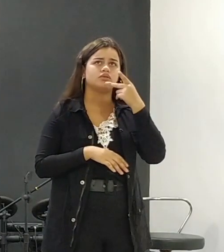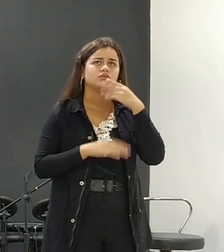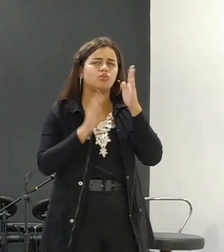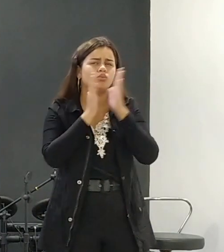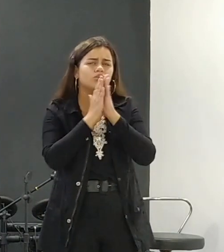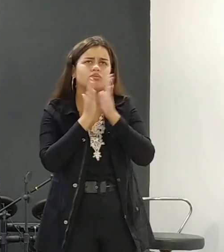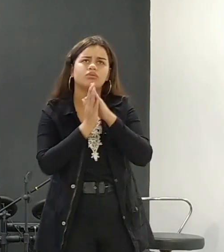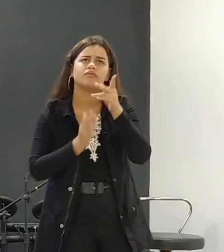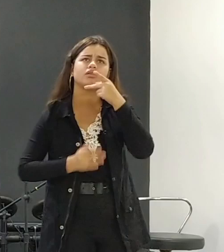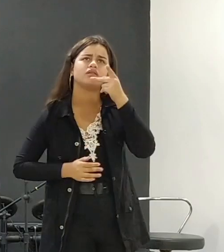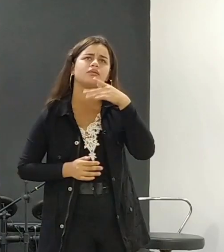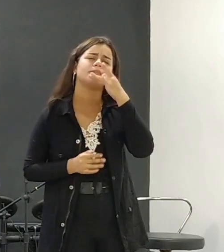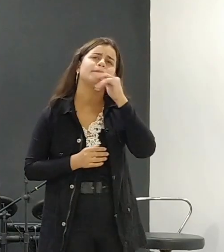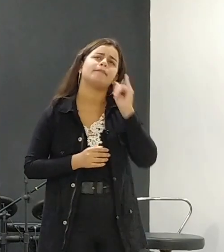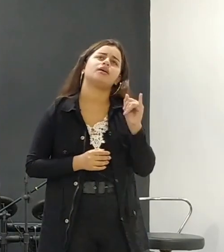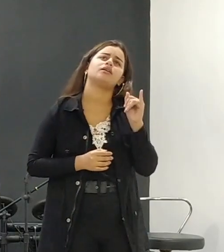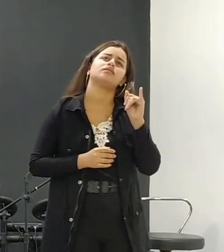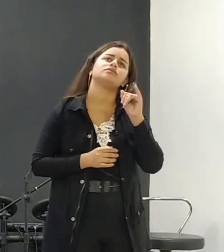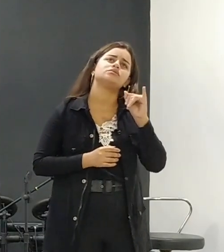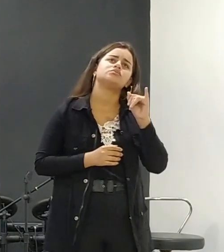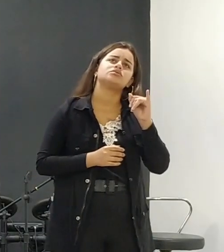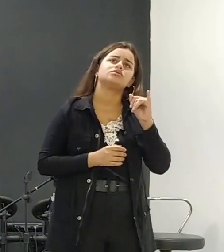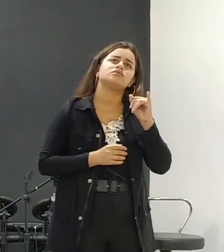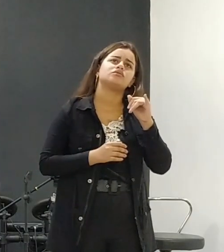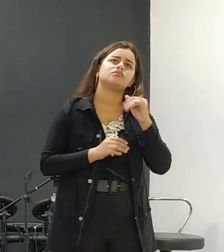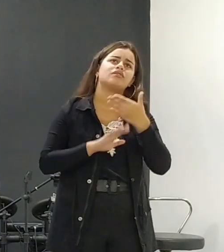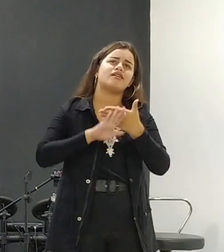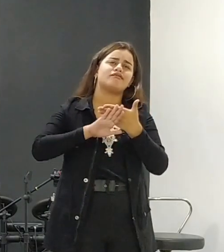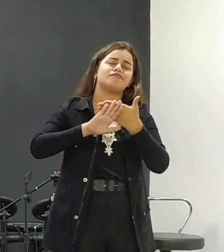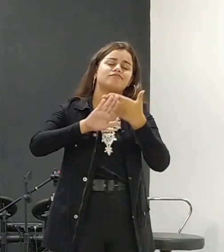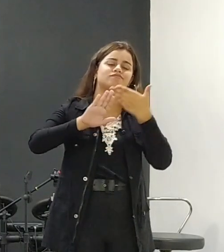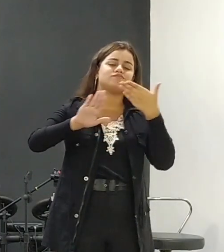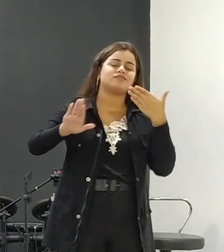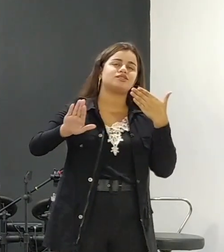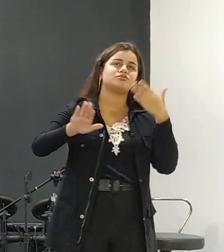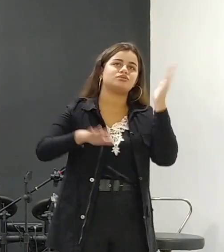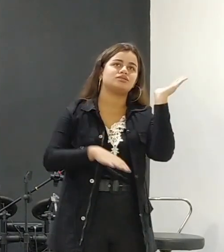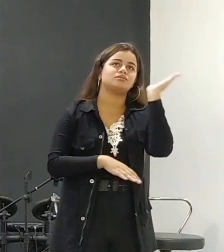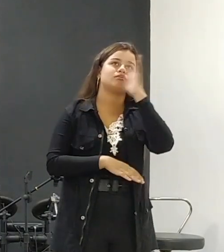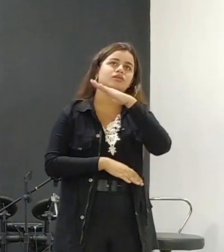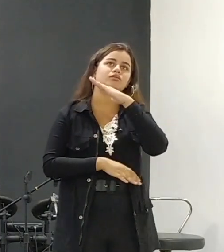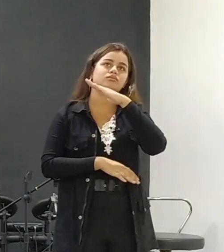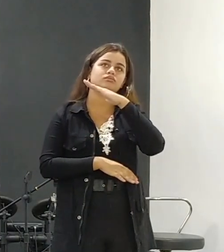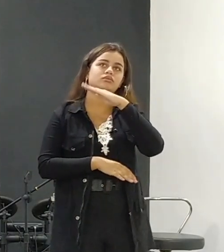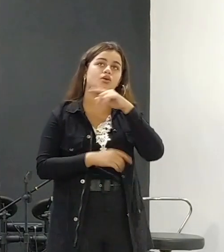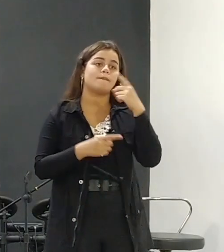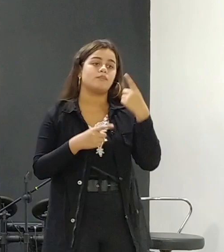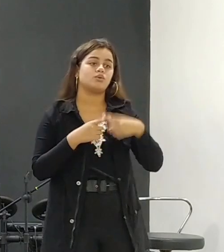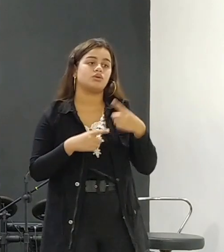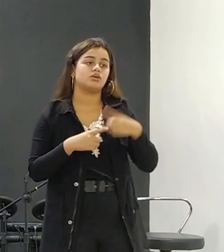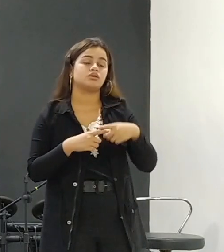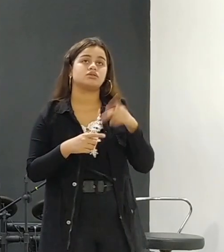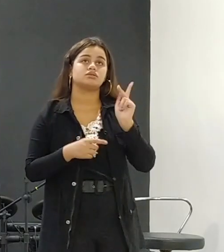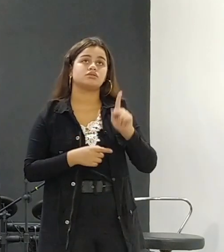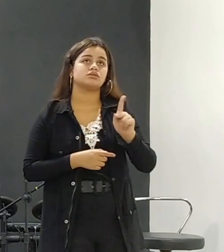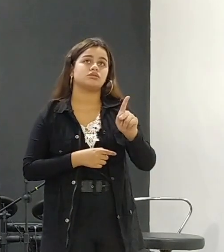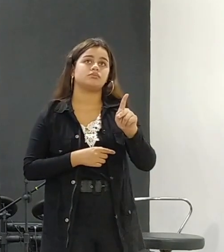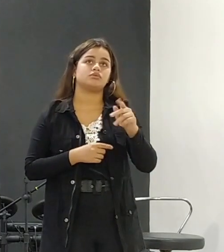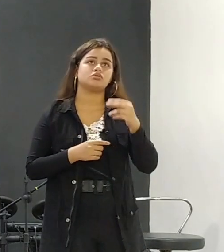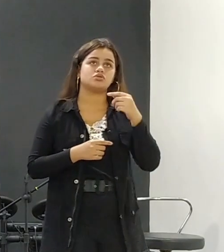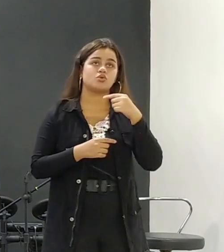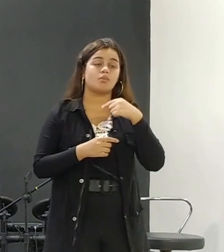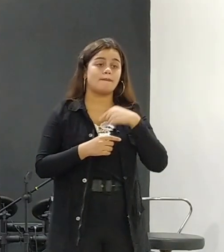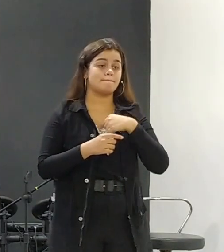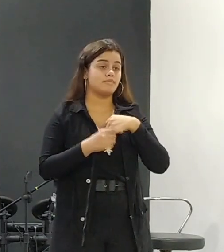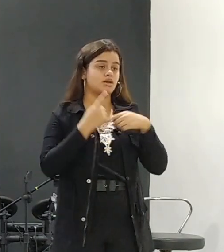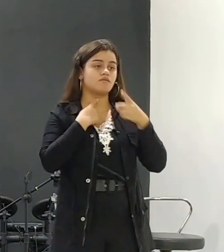orando, dizendo: meu Pai, se é possível, passa de mim esse cálice, todavia não seja como eu quero, mas